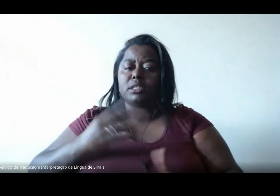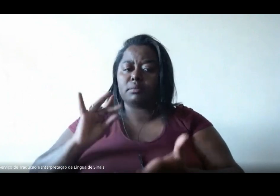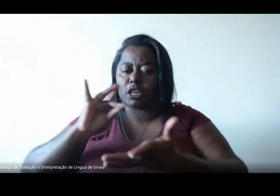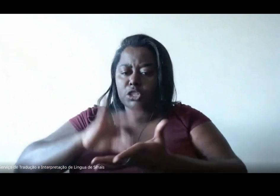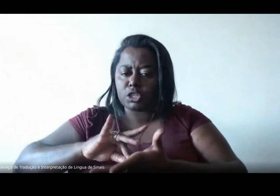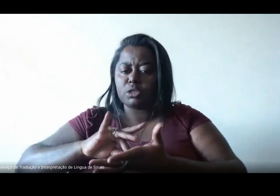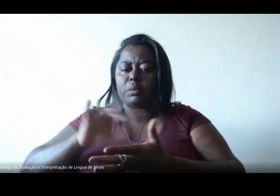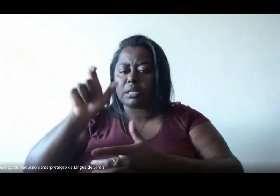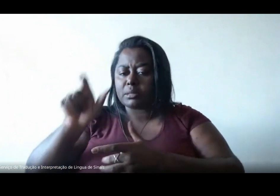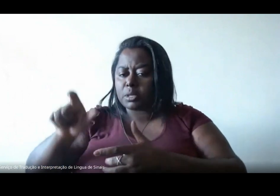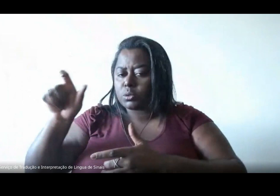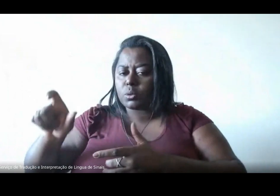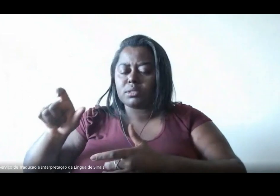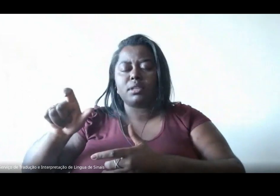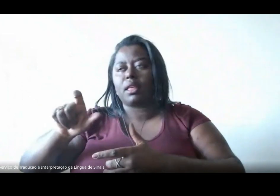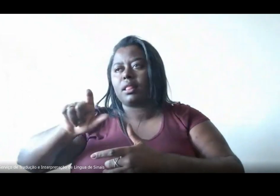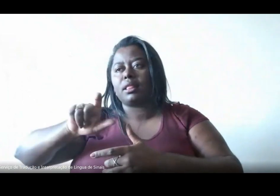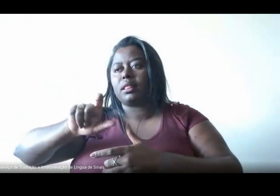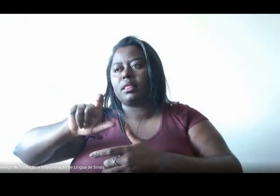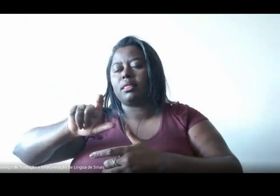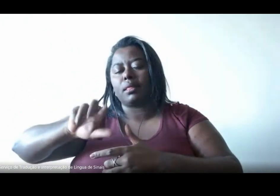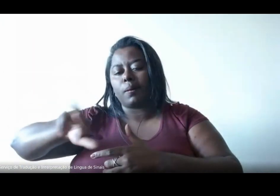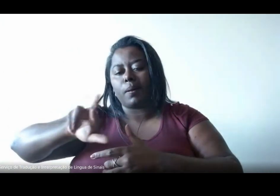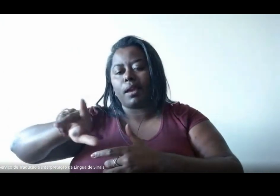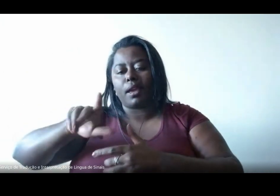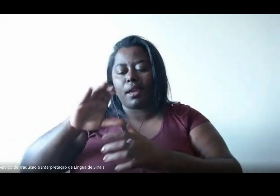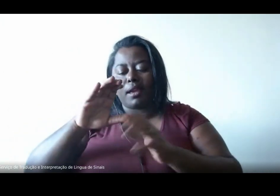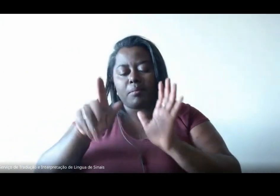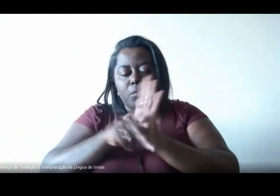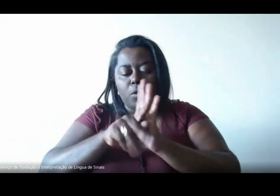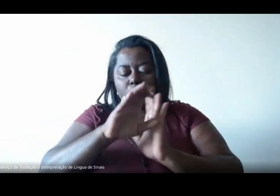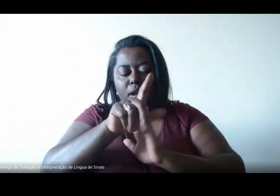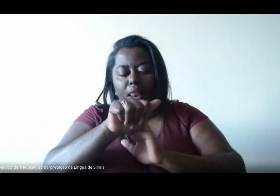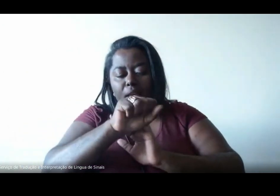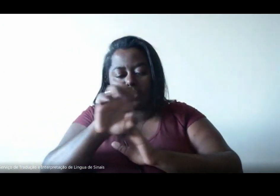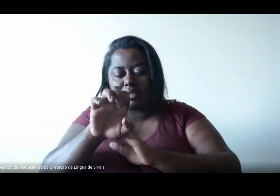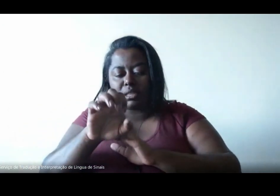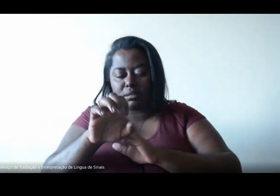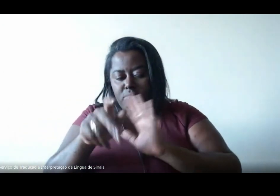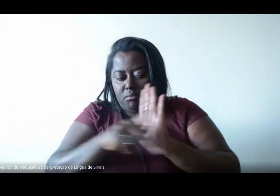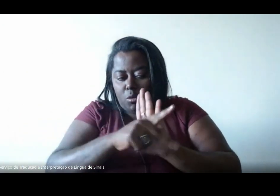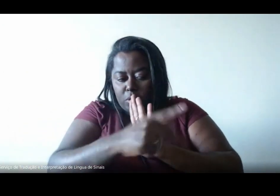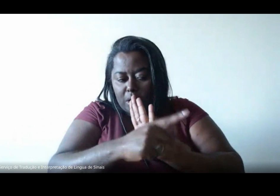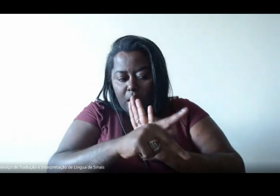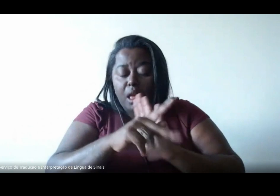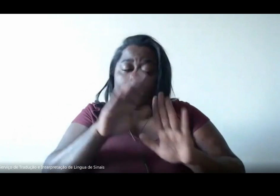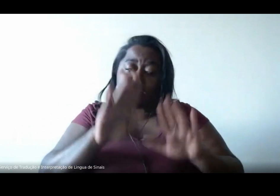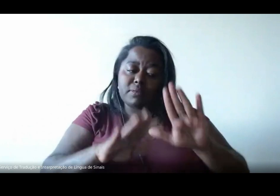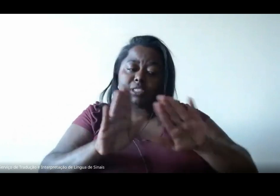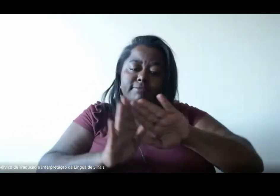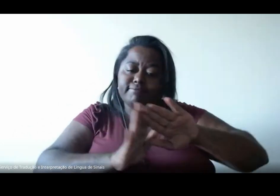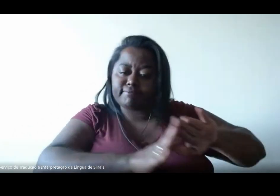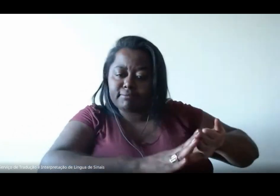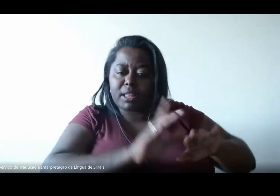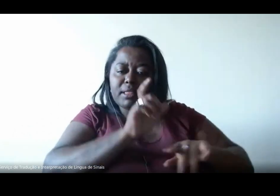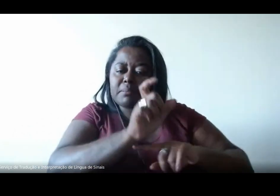legítima àqueles que não reproduzem o destino de sua classe de origem, seria necessário deixar de lado alguns